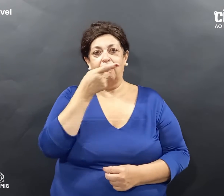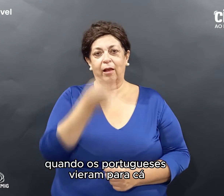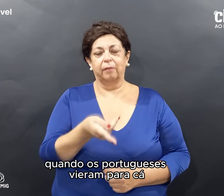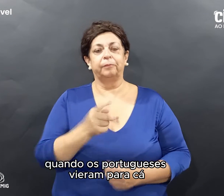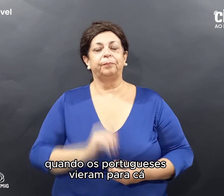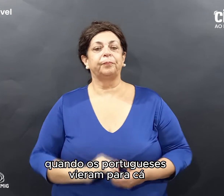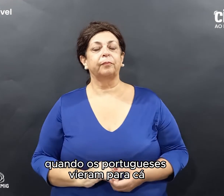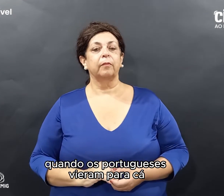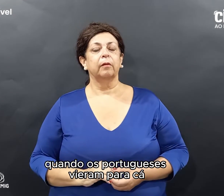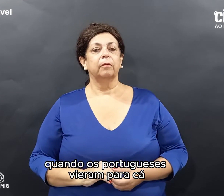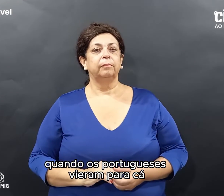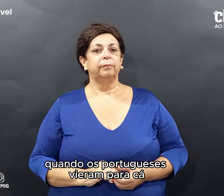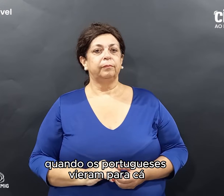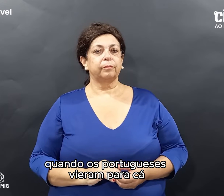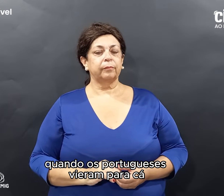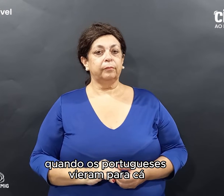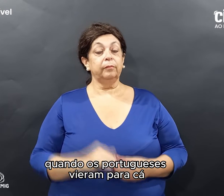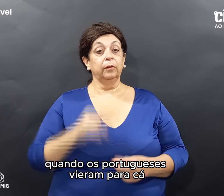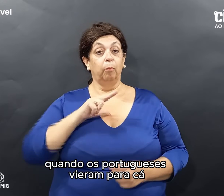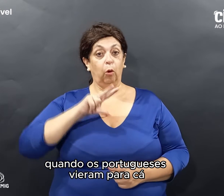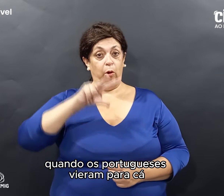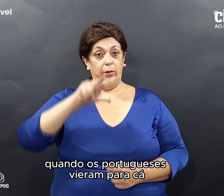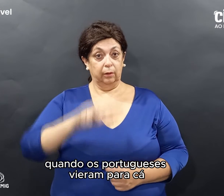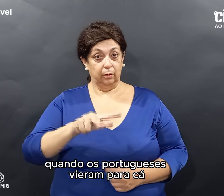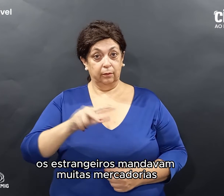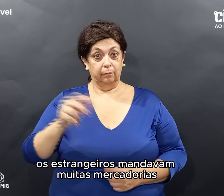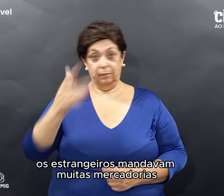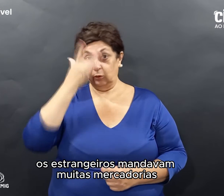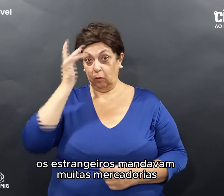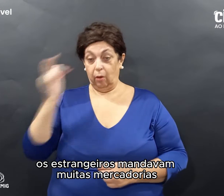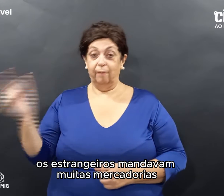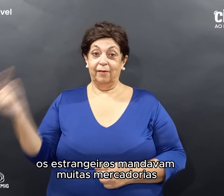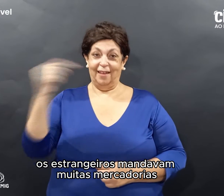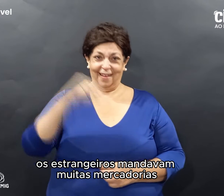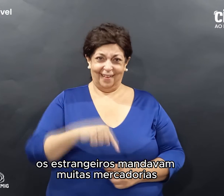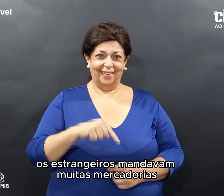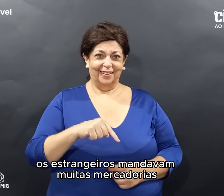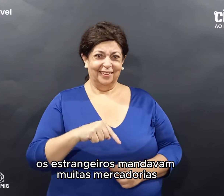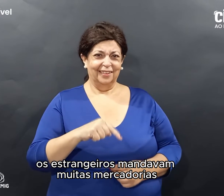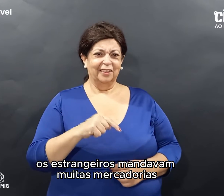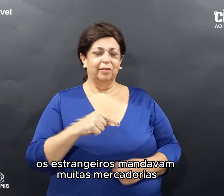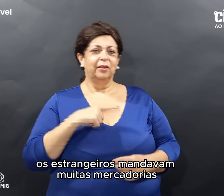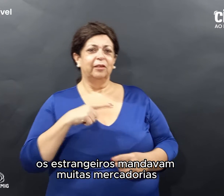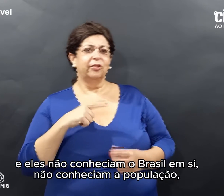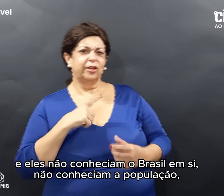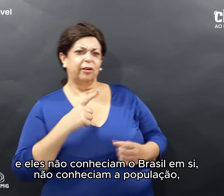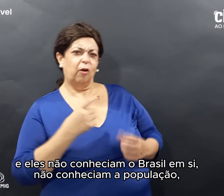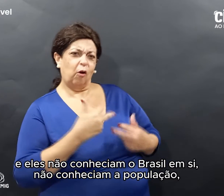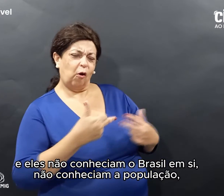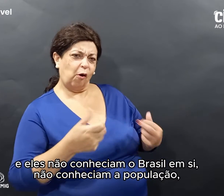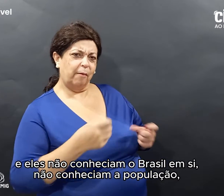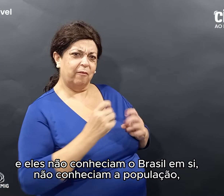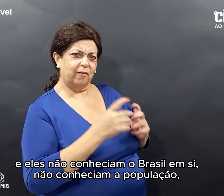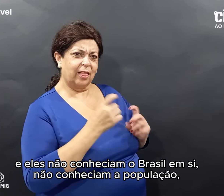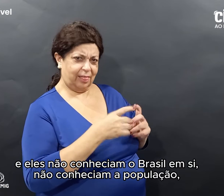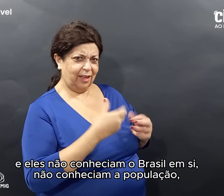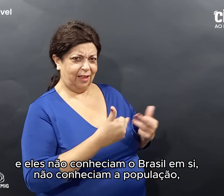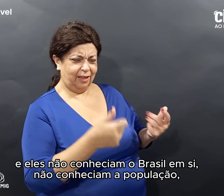que quando os portugueses vieram para cá, os estrangeiros mandavam muitas mercadorias e eles não